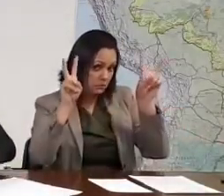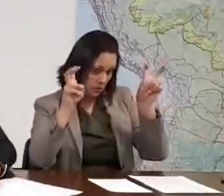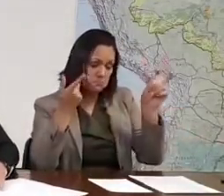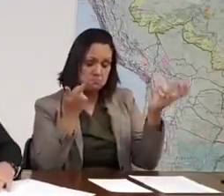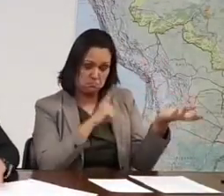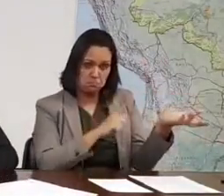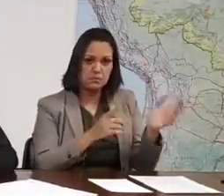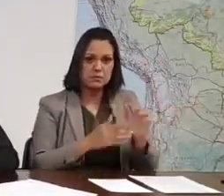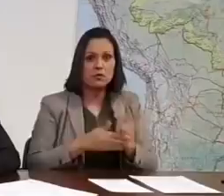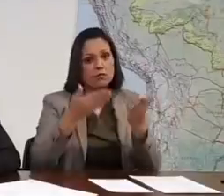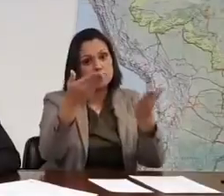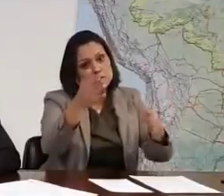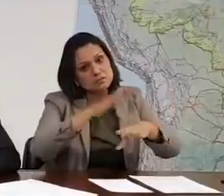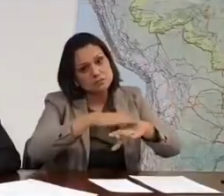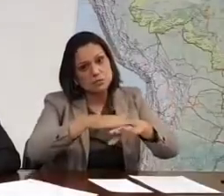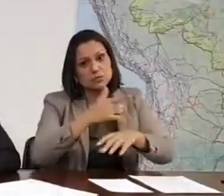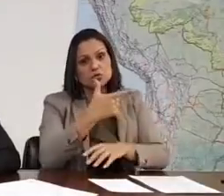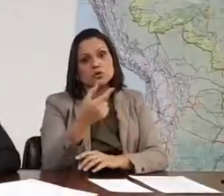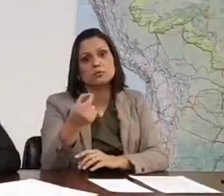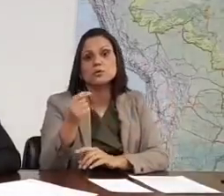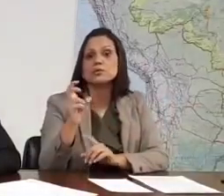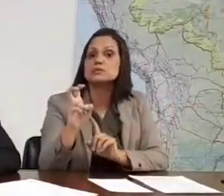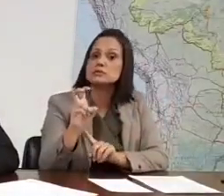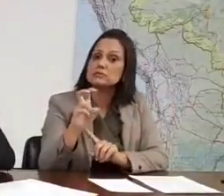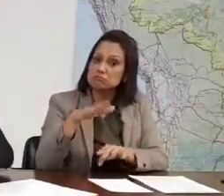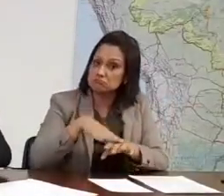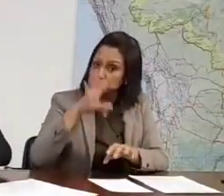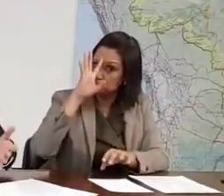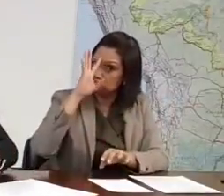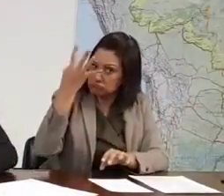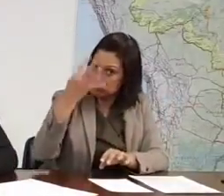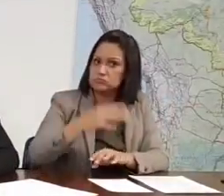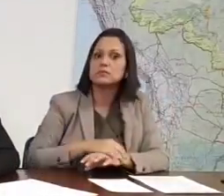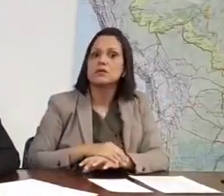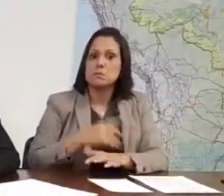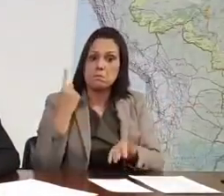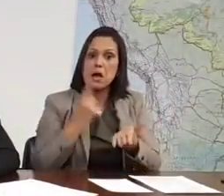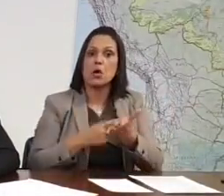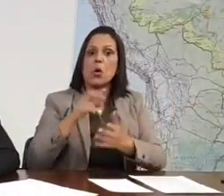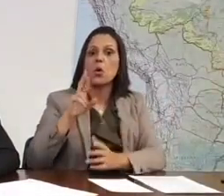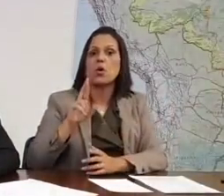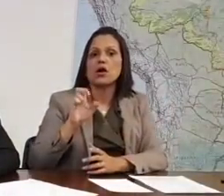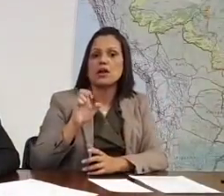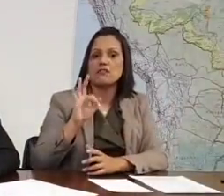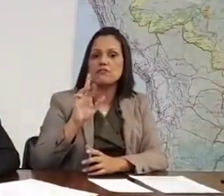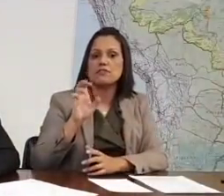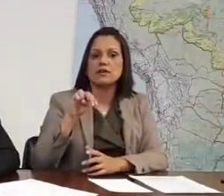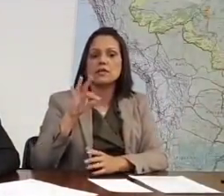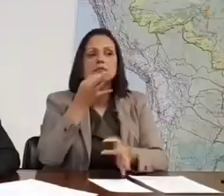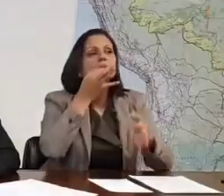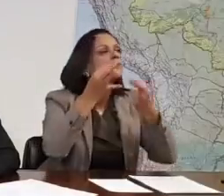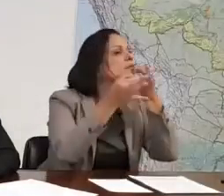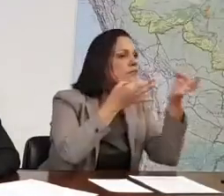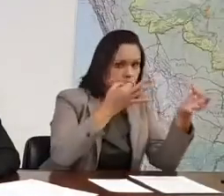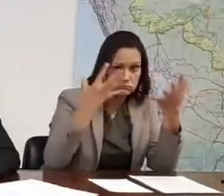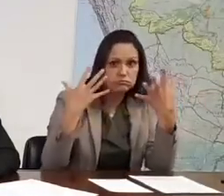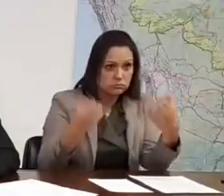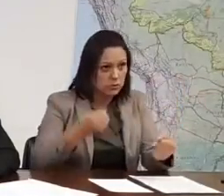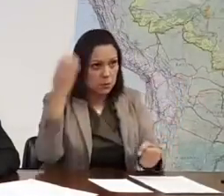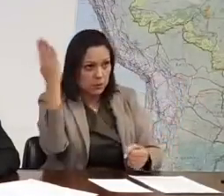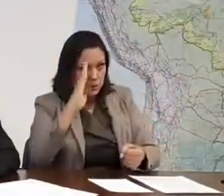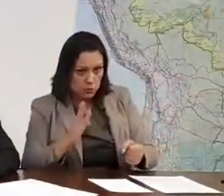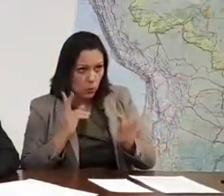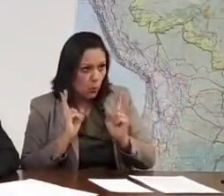você, cidadão, decidiu em 2005. Tivemos um referendo, dizendo que no Brasil, né, poderíamos